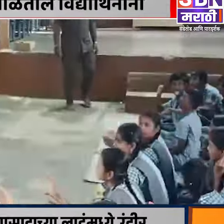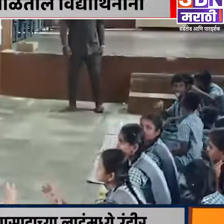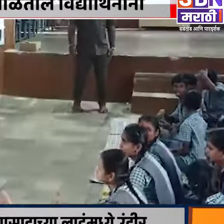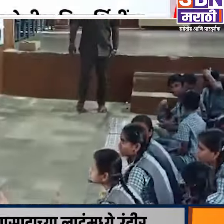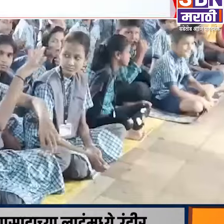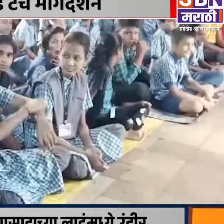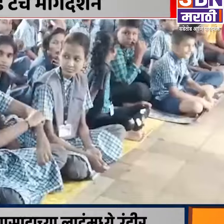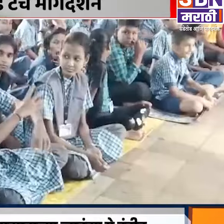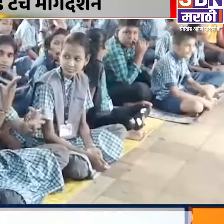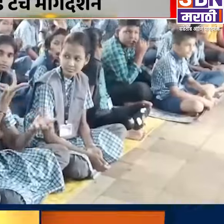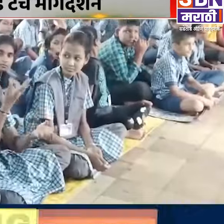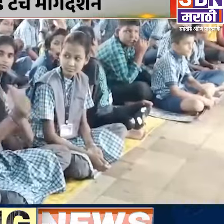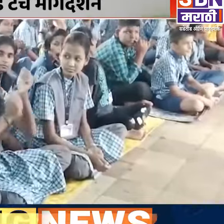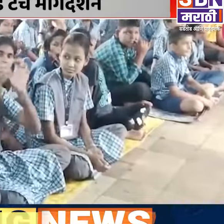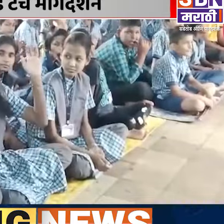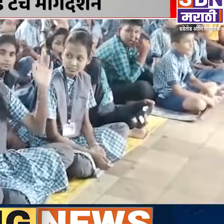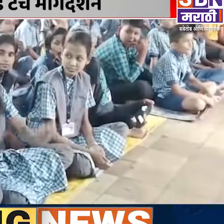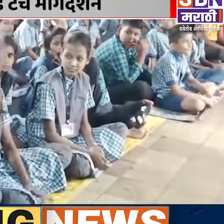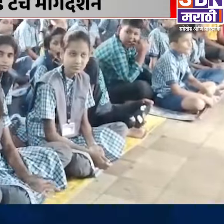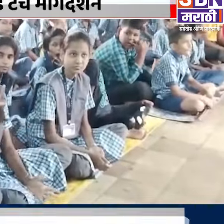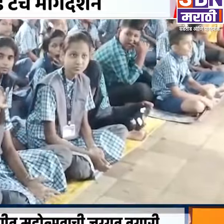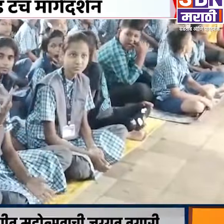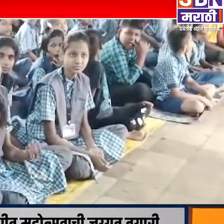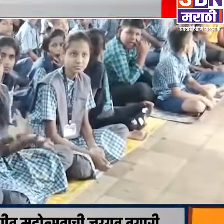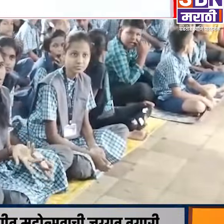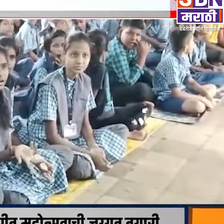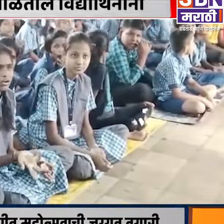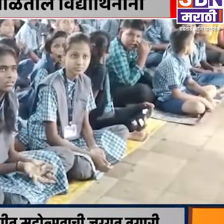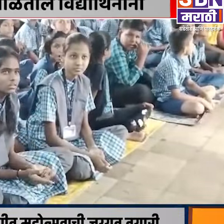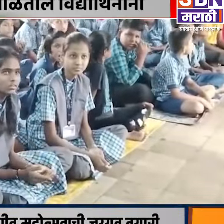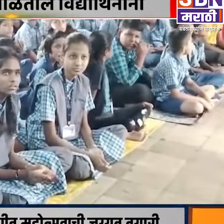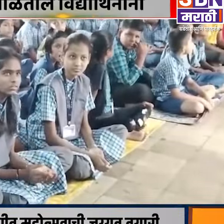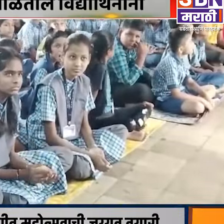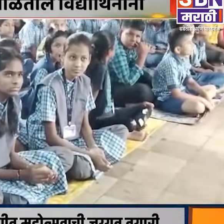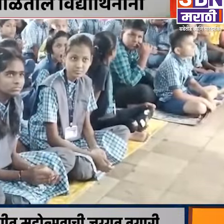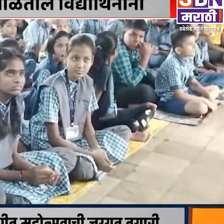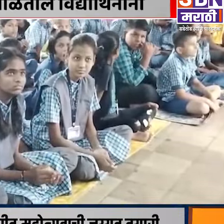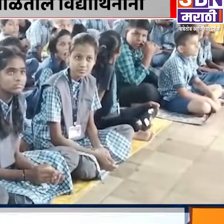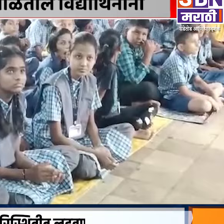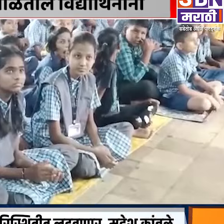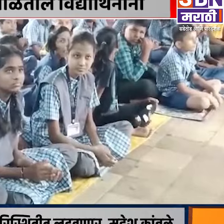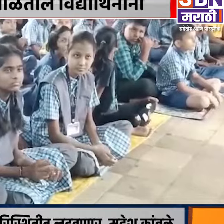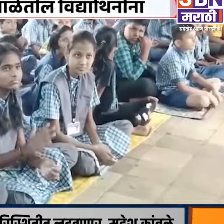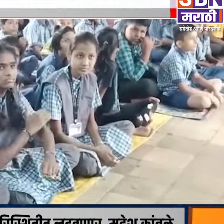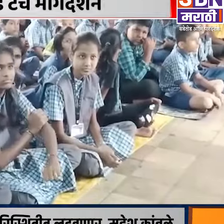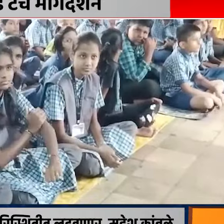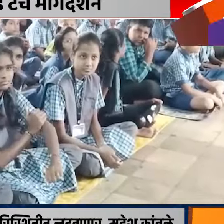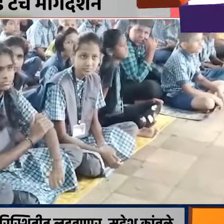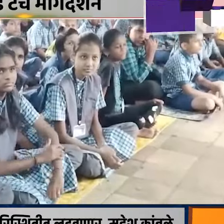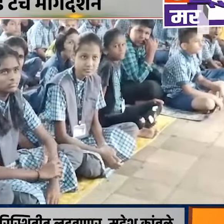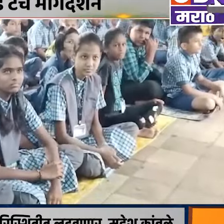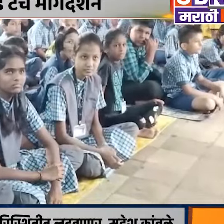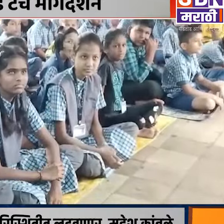दुभाषिक द्वारे पार पाडला पी एस आय माळी मॅडम यांनी मार्गदर्शन केलेले शिक्षकांनी मुखबधीर